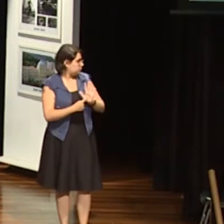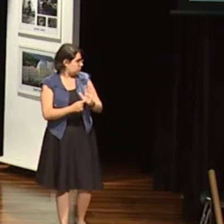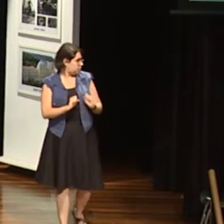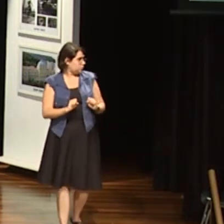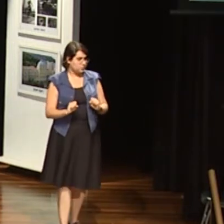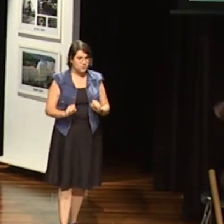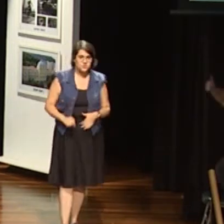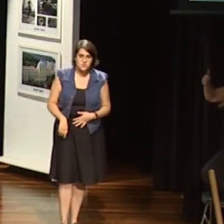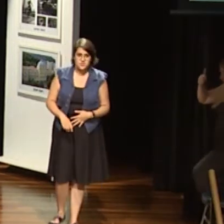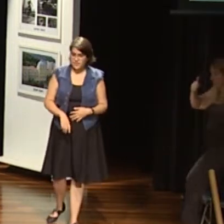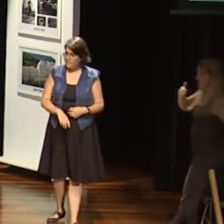esse movimento.